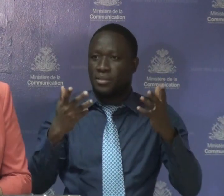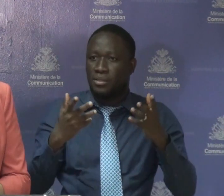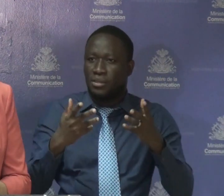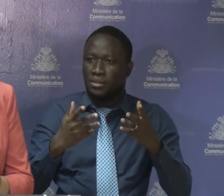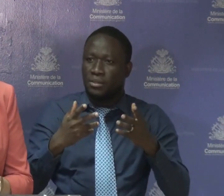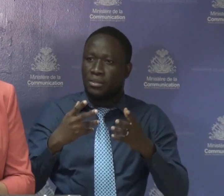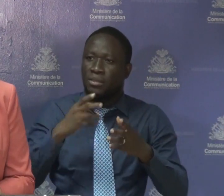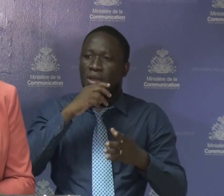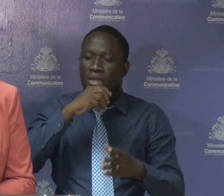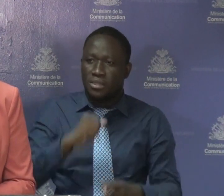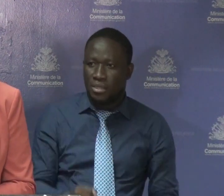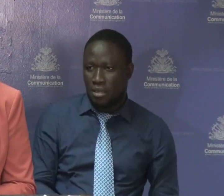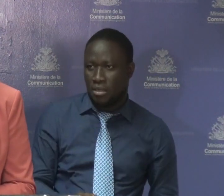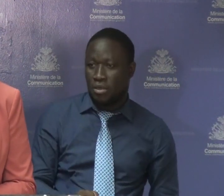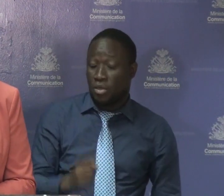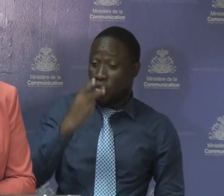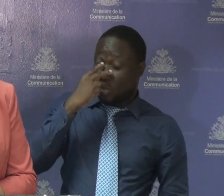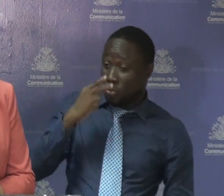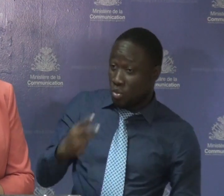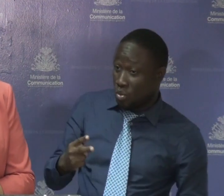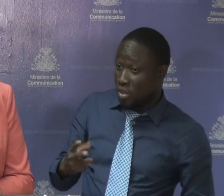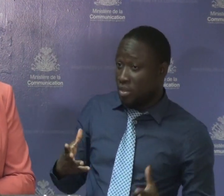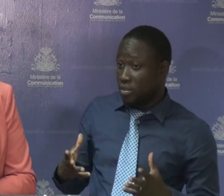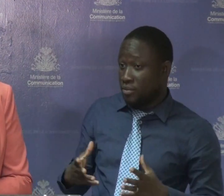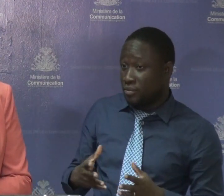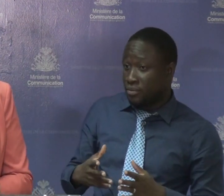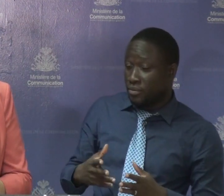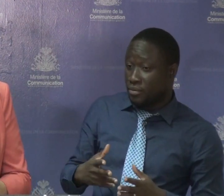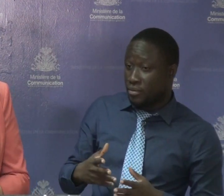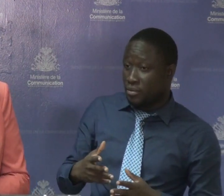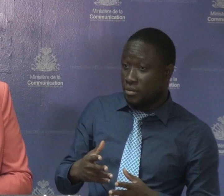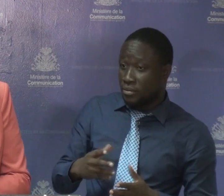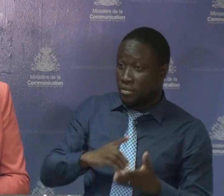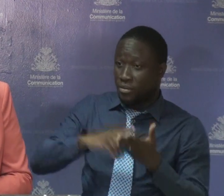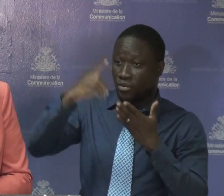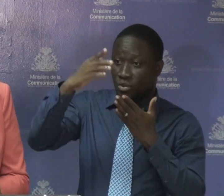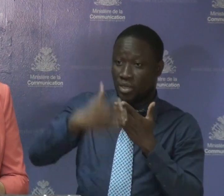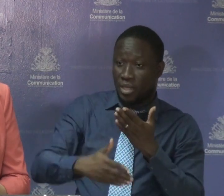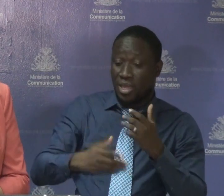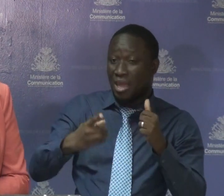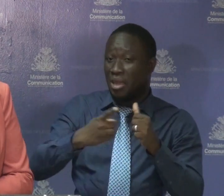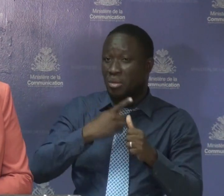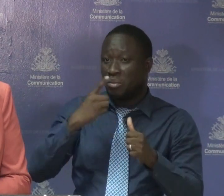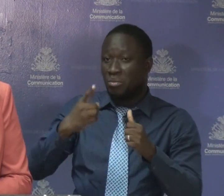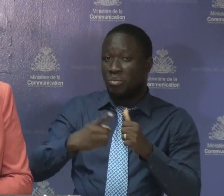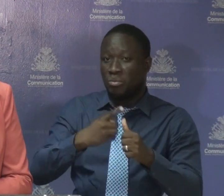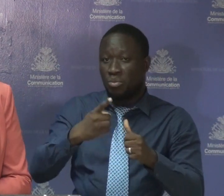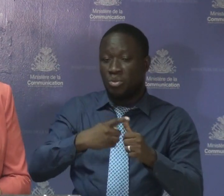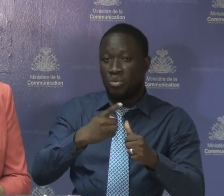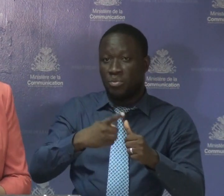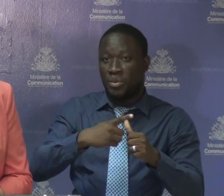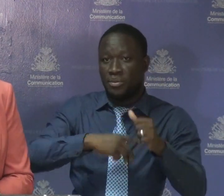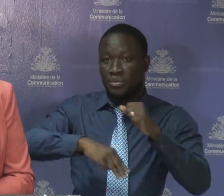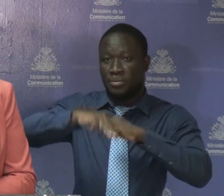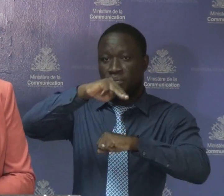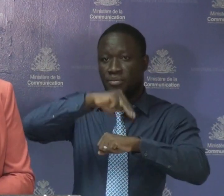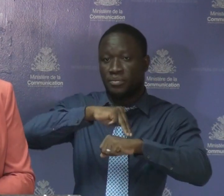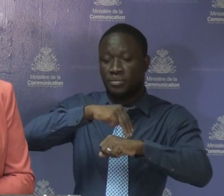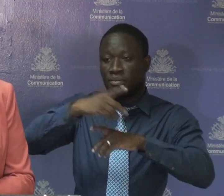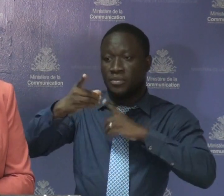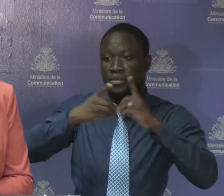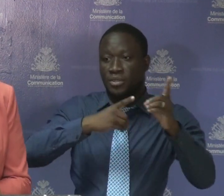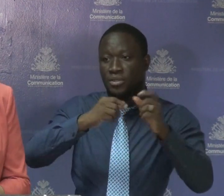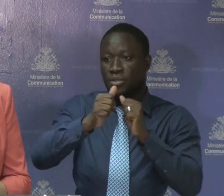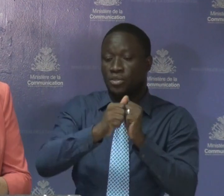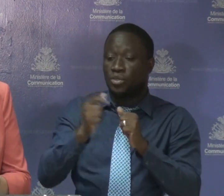lui-même, bon, automatiquement que Noël, nous te voyons encore un week-end, que moi-même avec le Premier ministre, le ministre des Haïtiens et étrangers, le directeur